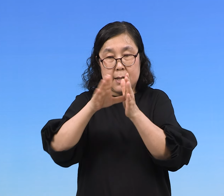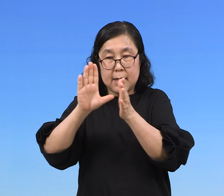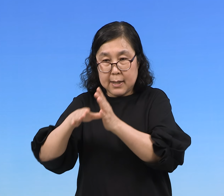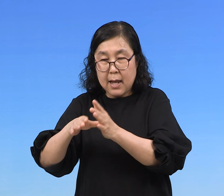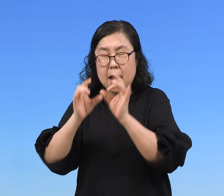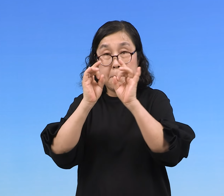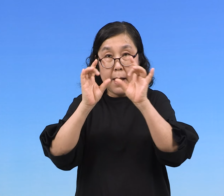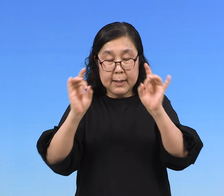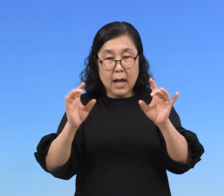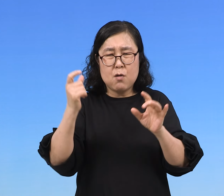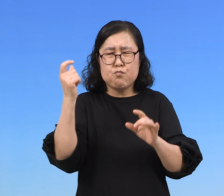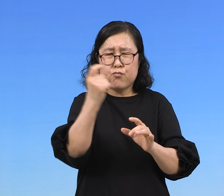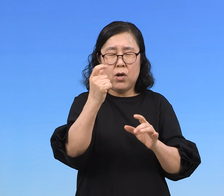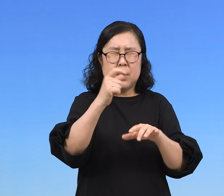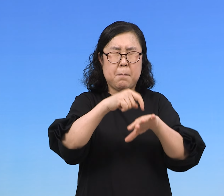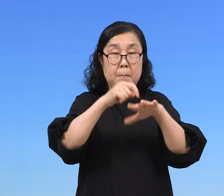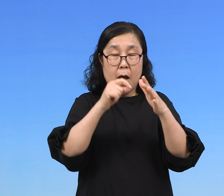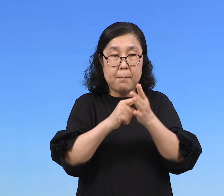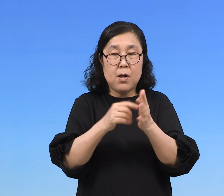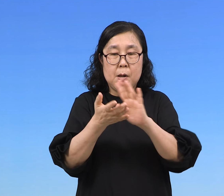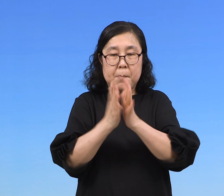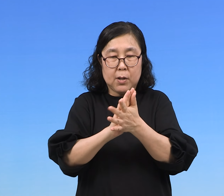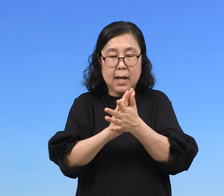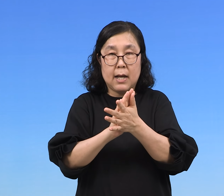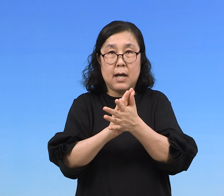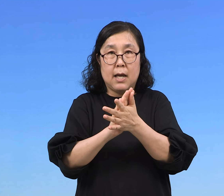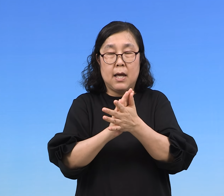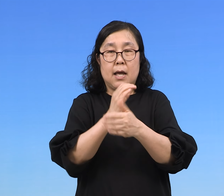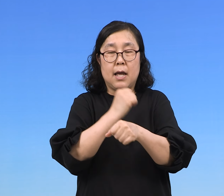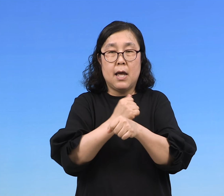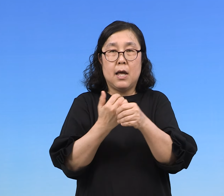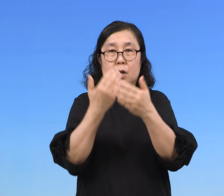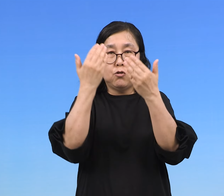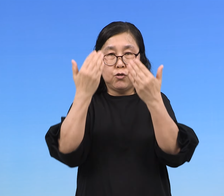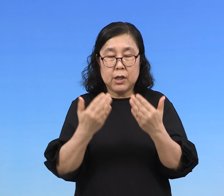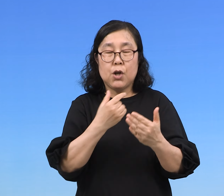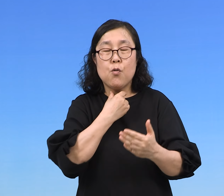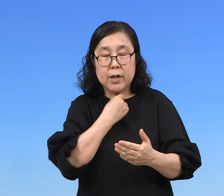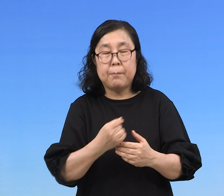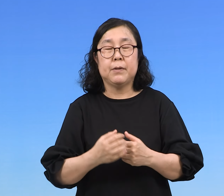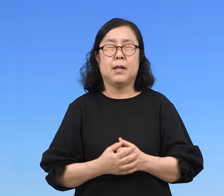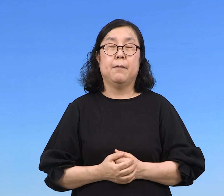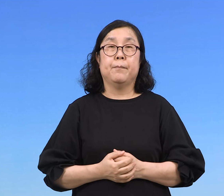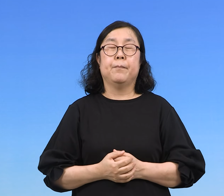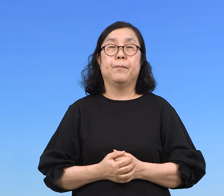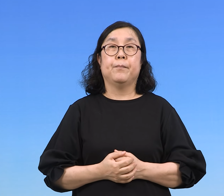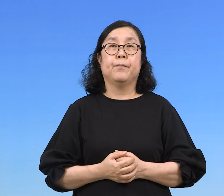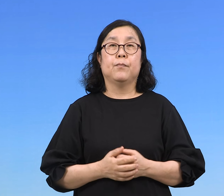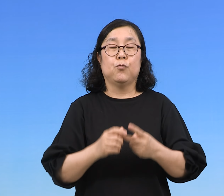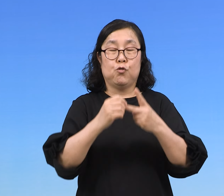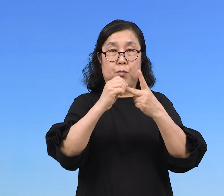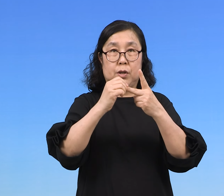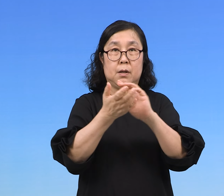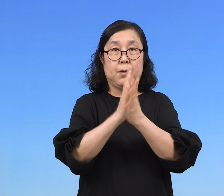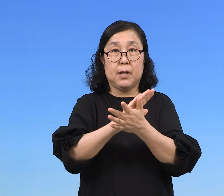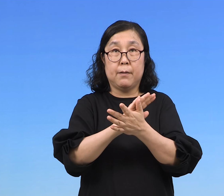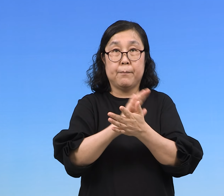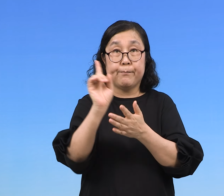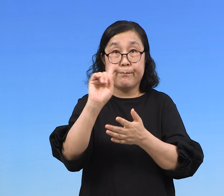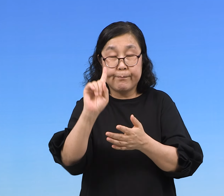이 굳어진 저와 여러분의 마음을 늘 변화시켜 주시는 역사가 일어나기를 바랍니다. 두 번째